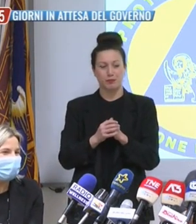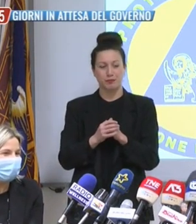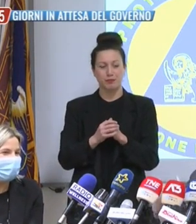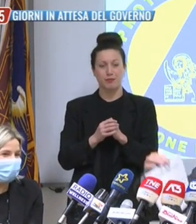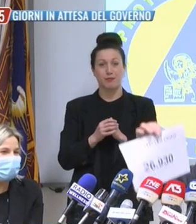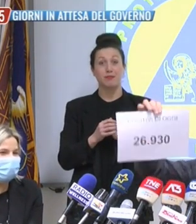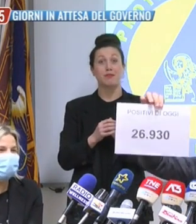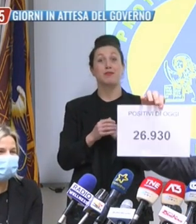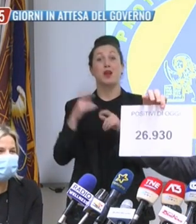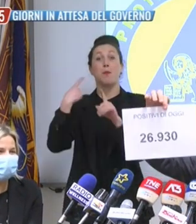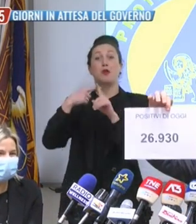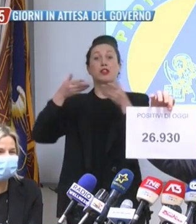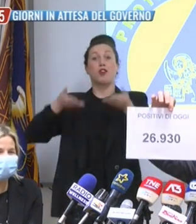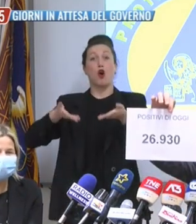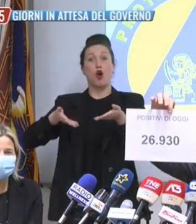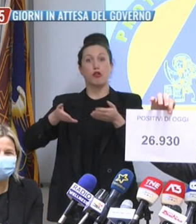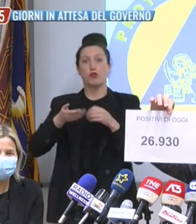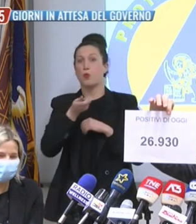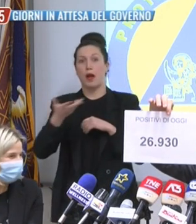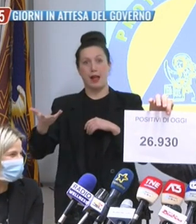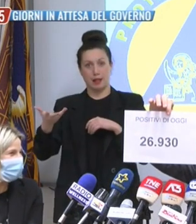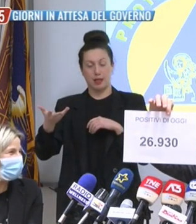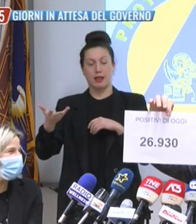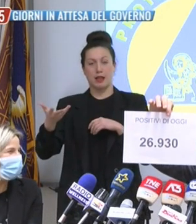attenzione. Positivi di oggi